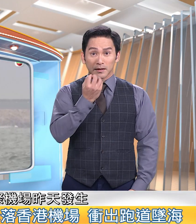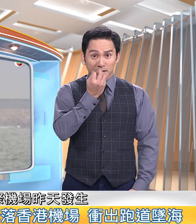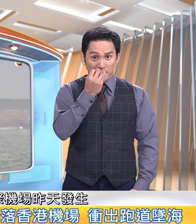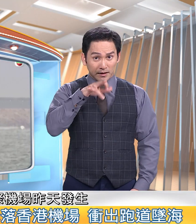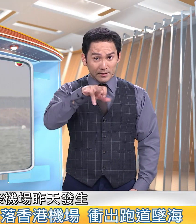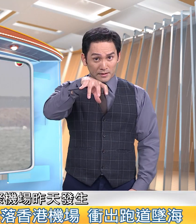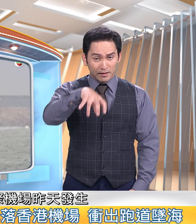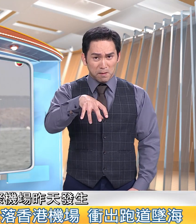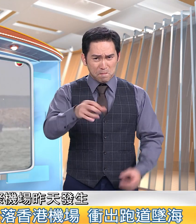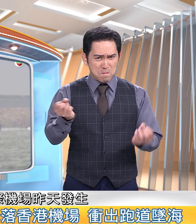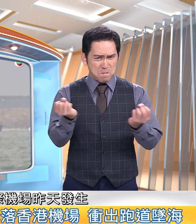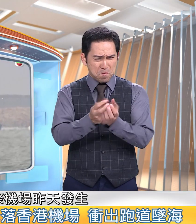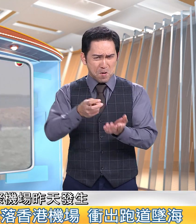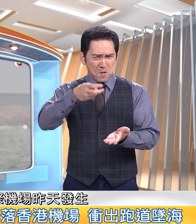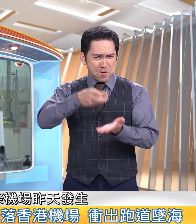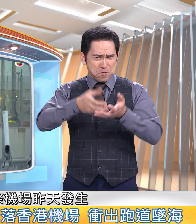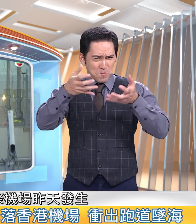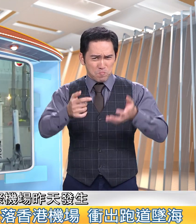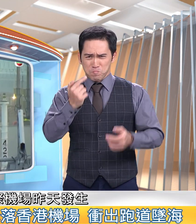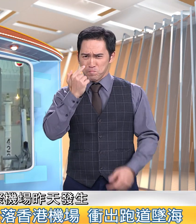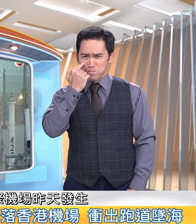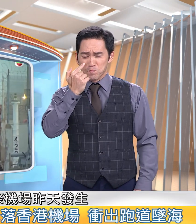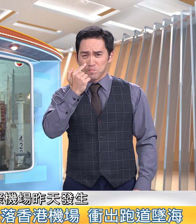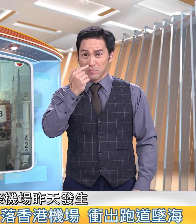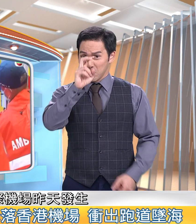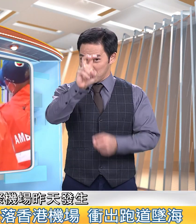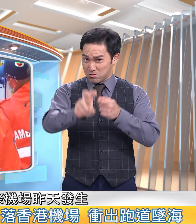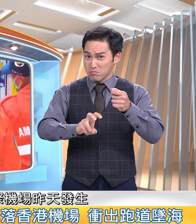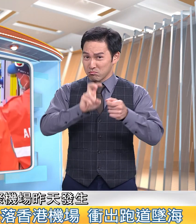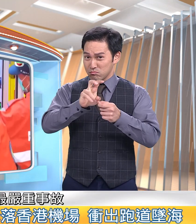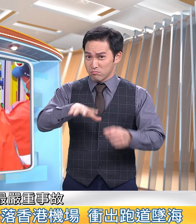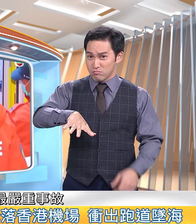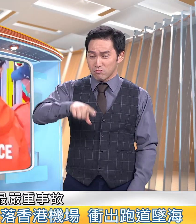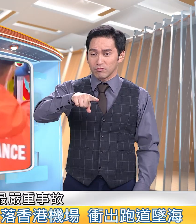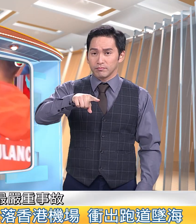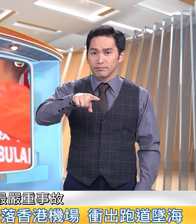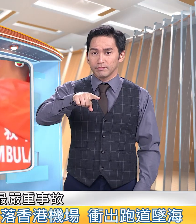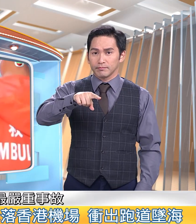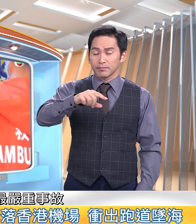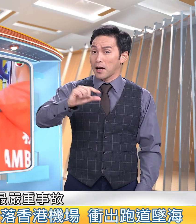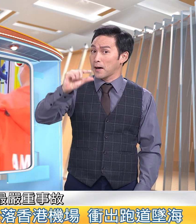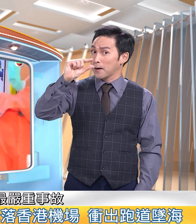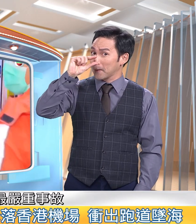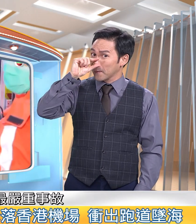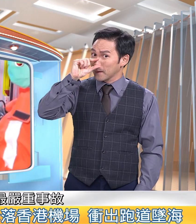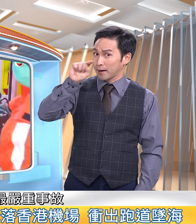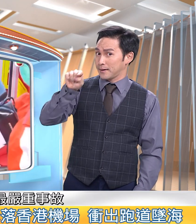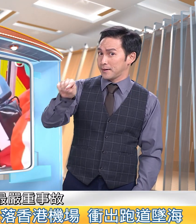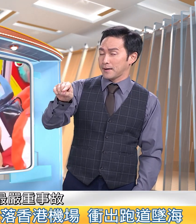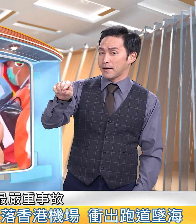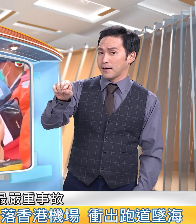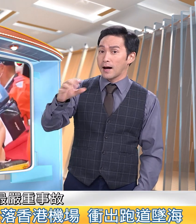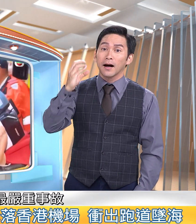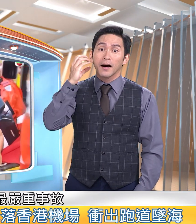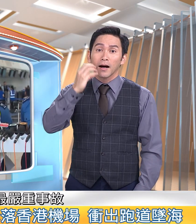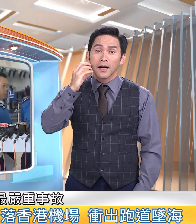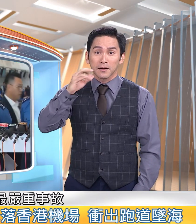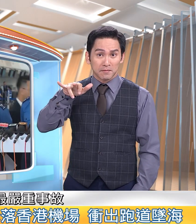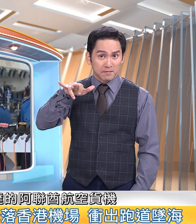香港赤腊角国际机场昨天发生机场20多年来最严重的事故，一架由